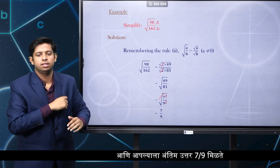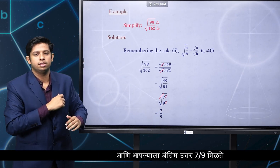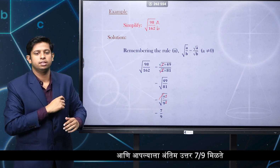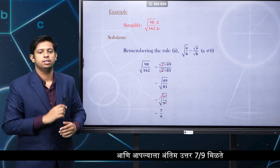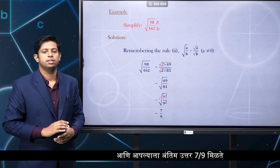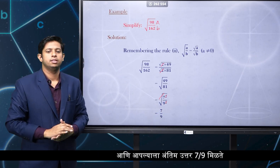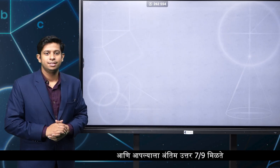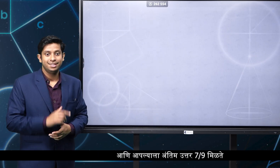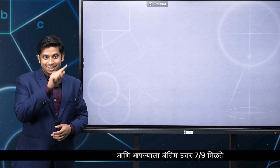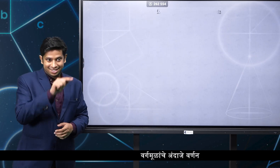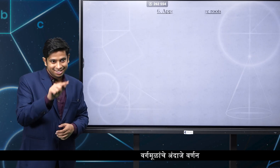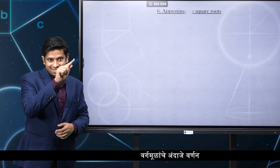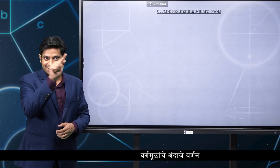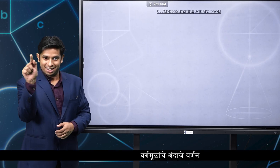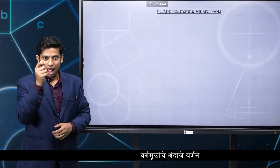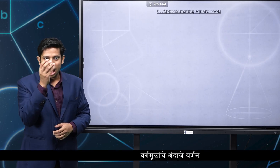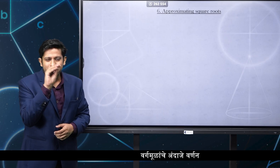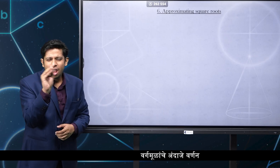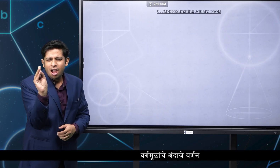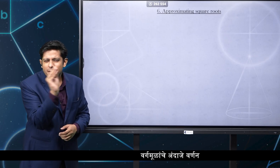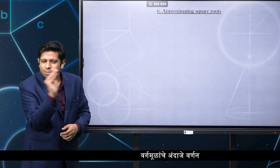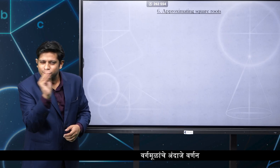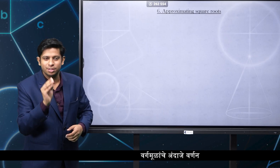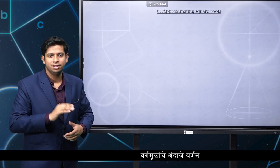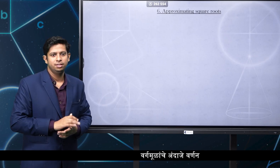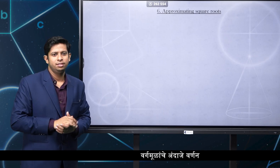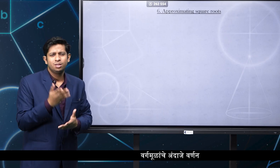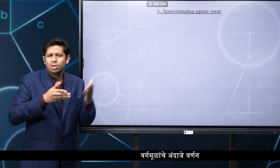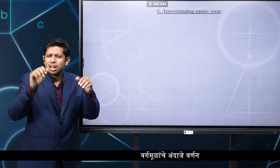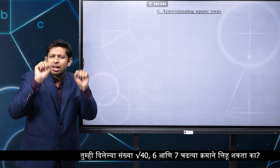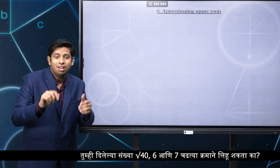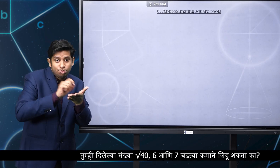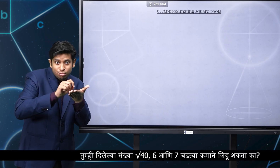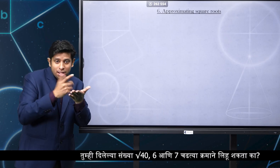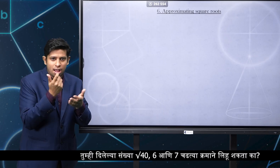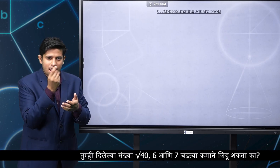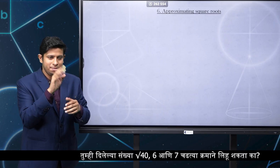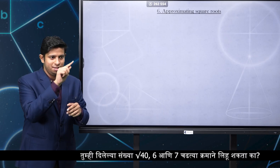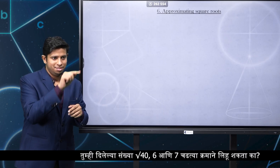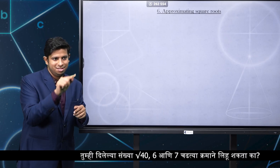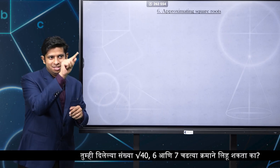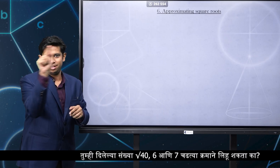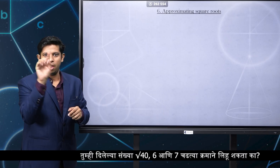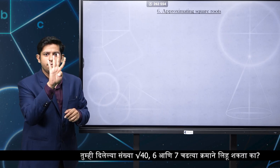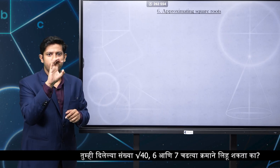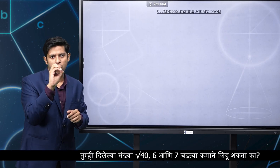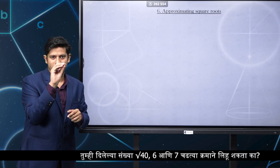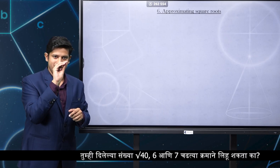7/9 मिळते. वर्गमुळांचे अंदाजे वर्णन. तुम्ही दिलेल्या संख्या वर्गमुळामध्ये 40,